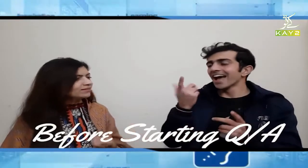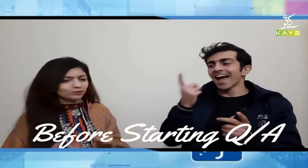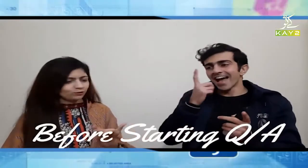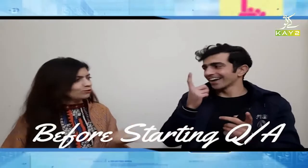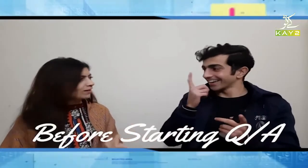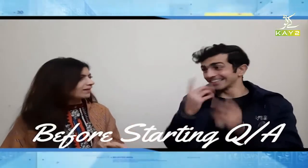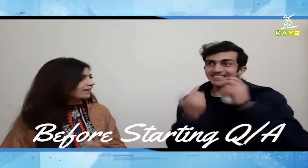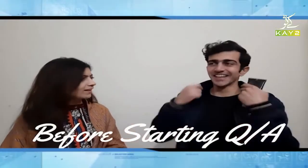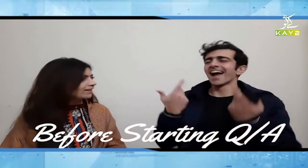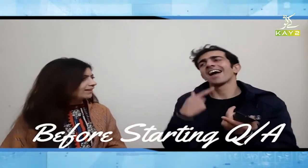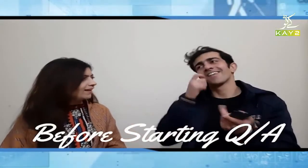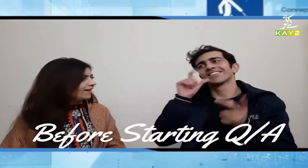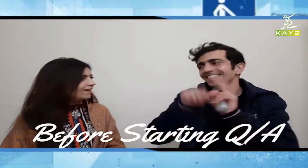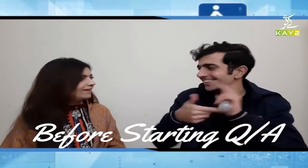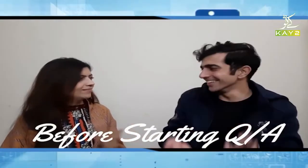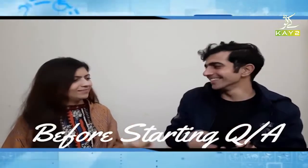थे, शुरू